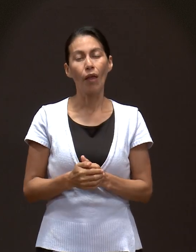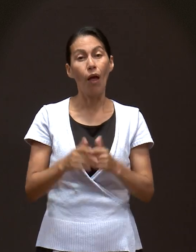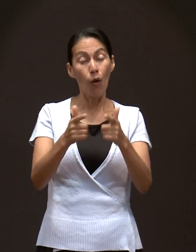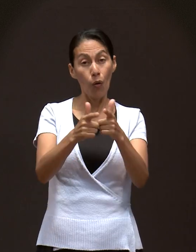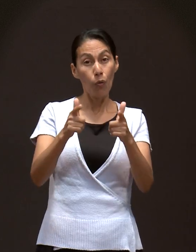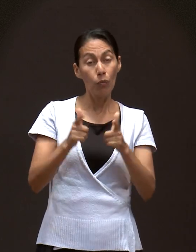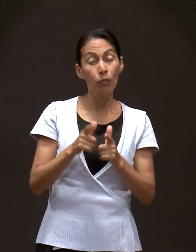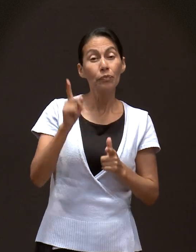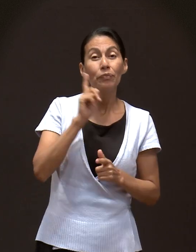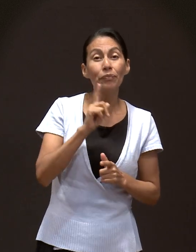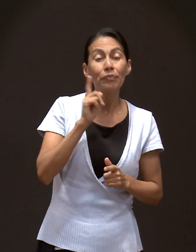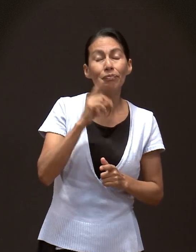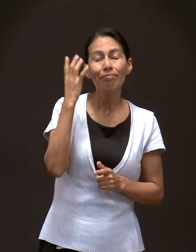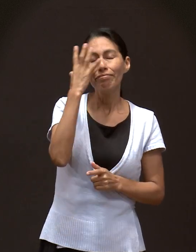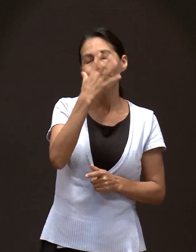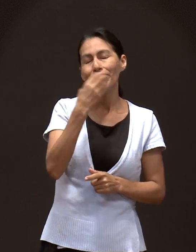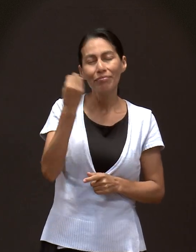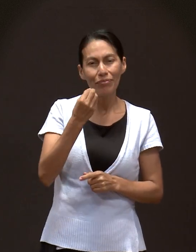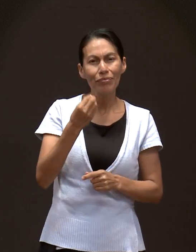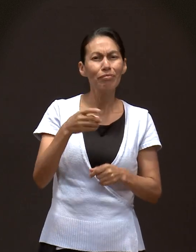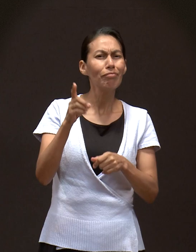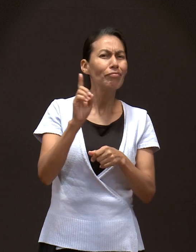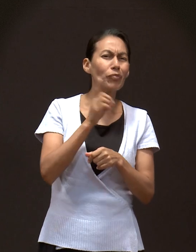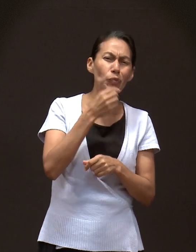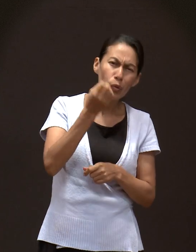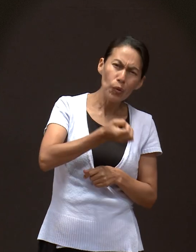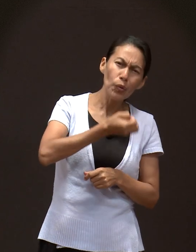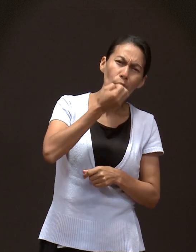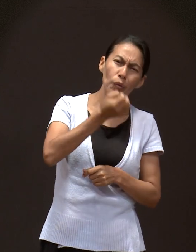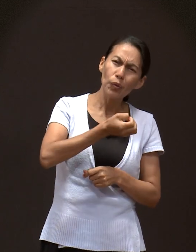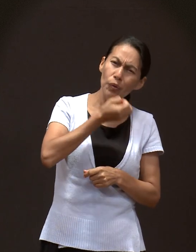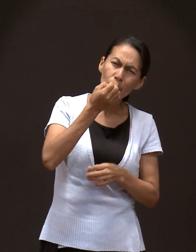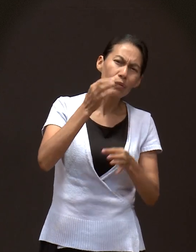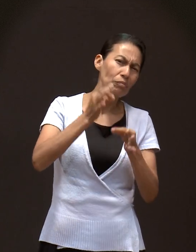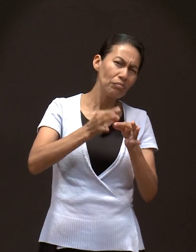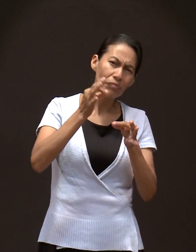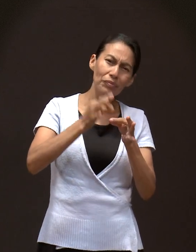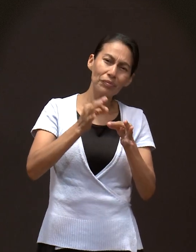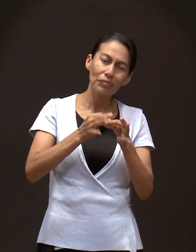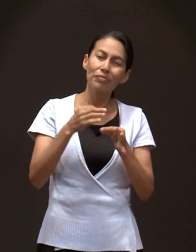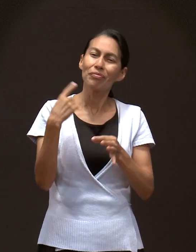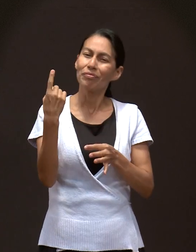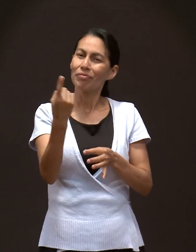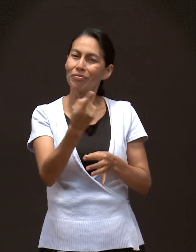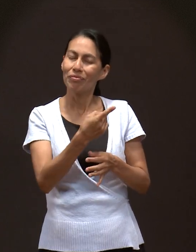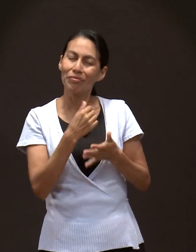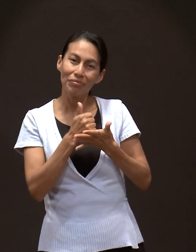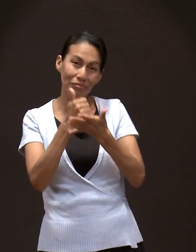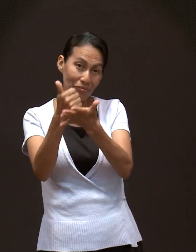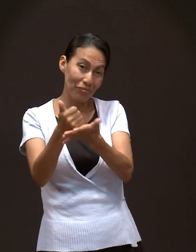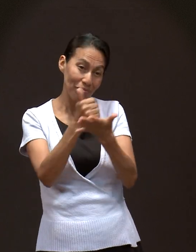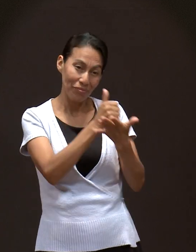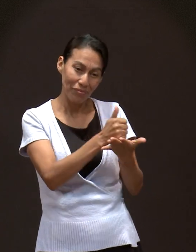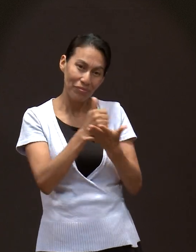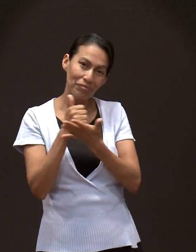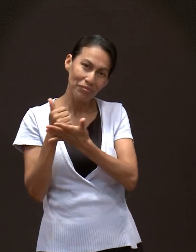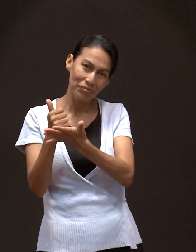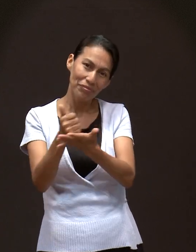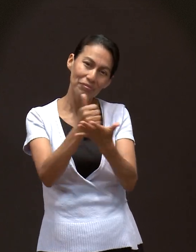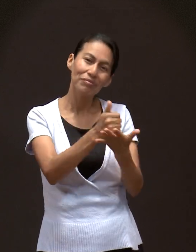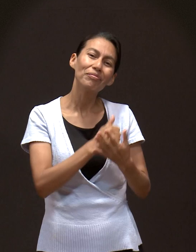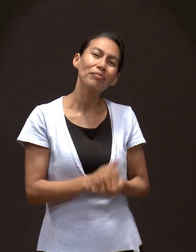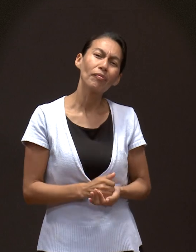grupo de hermosas damas que nos ayudan orando, que les ayudan a ustedes, que nos ayudan a todos